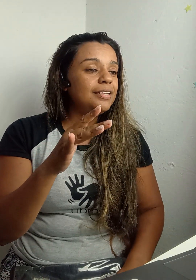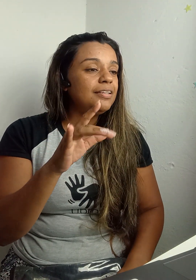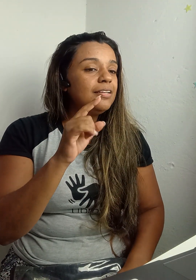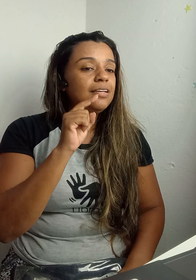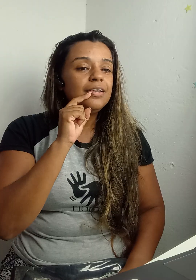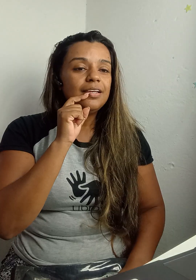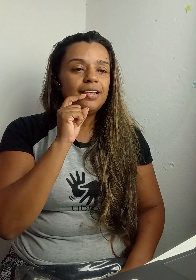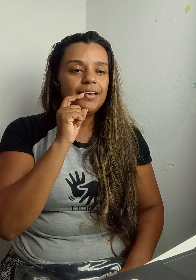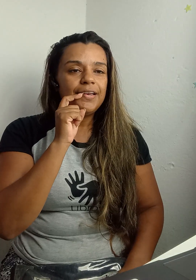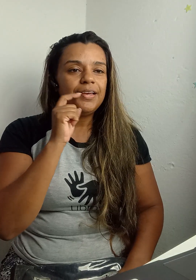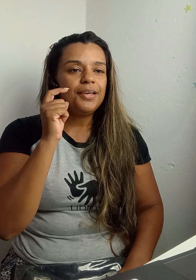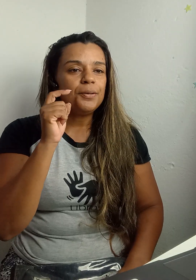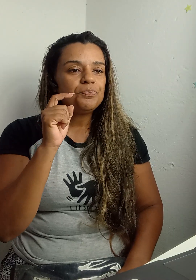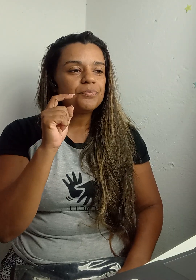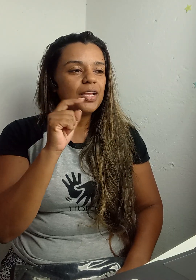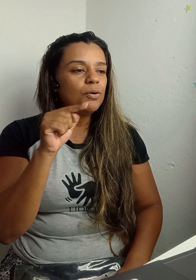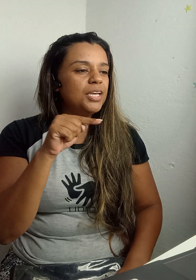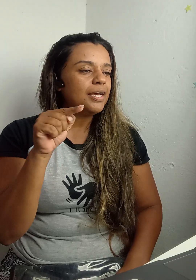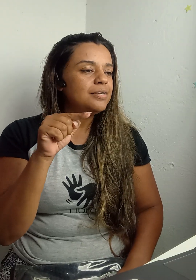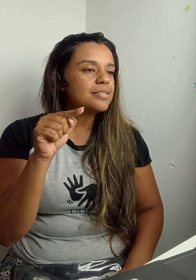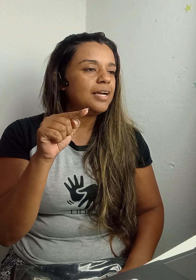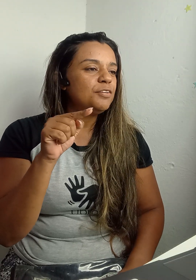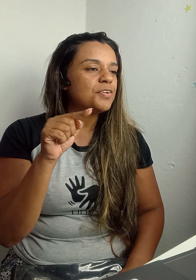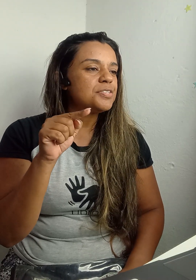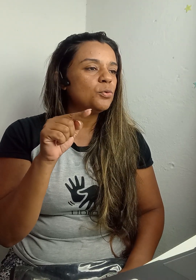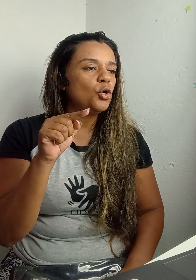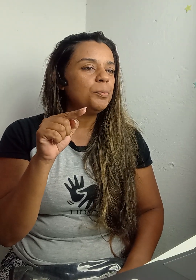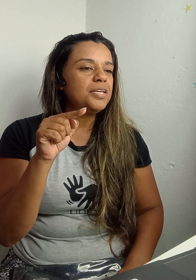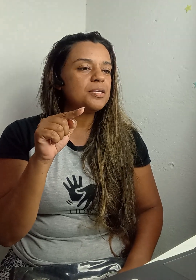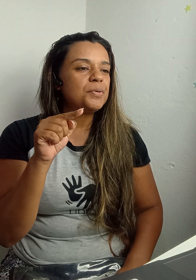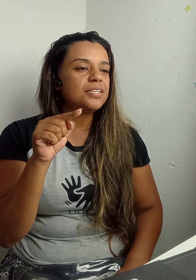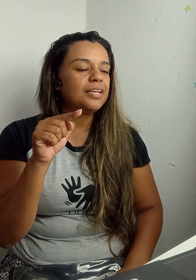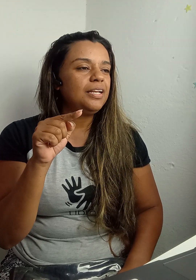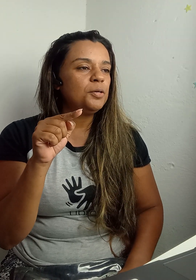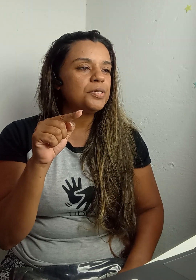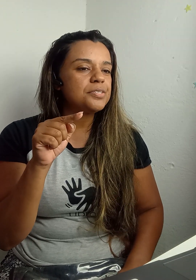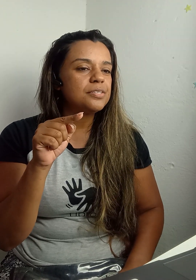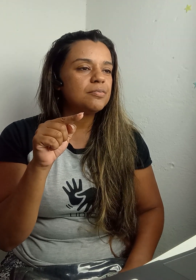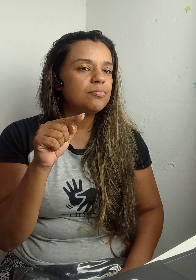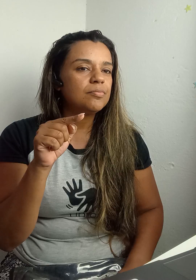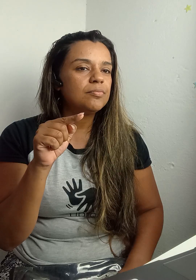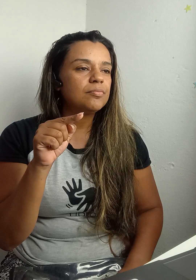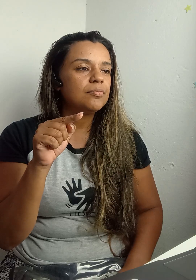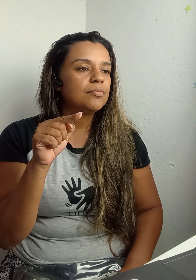treinem. Alguém quer arriscar aí fazer o nome aí, se apresentar em Libras?